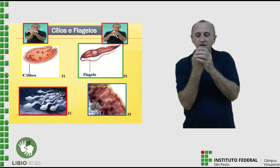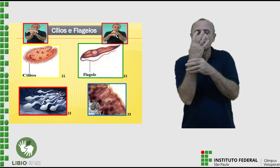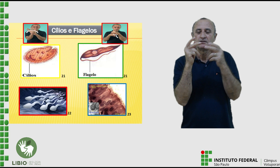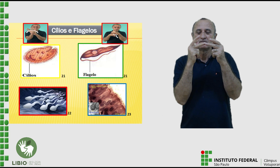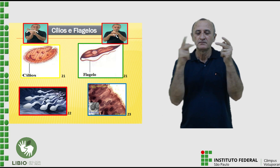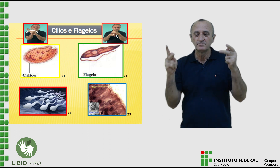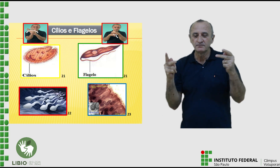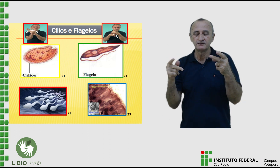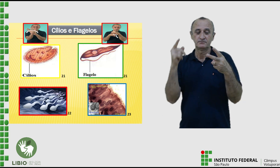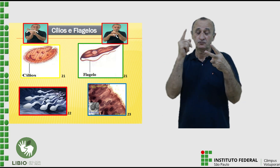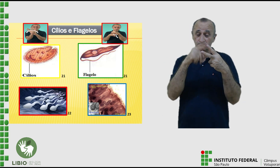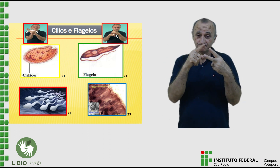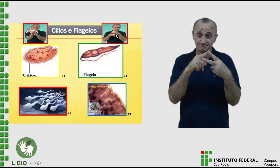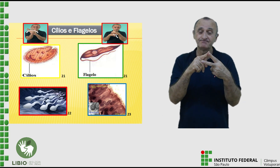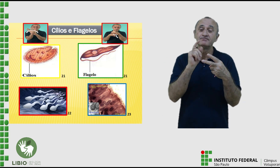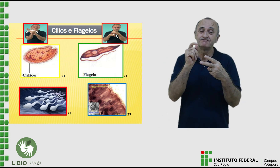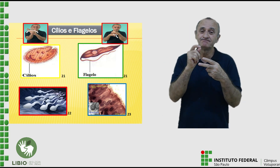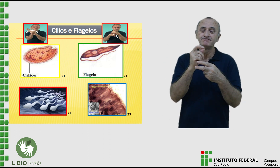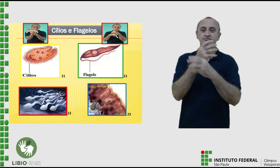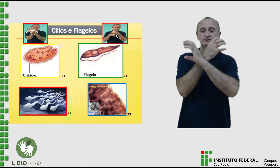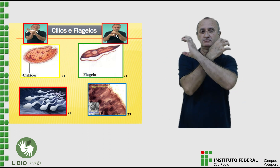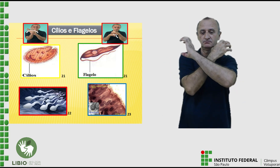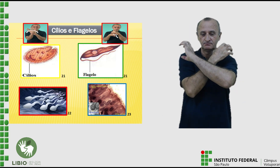formada de proteínas, o